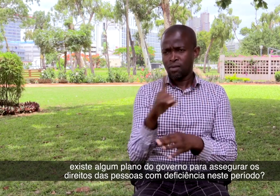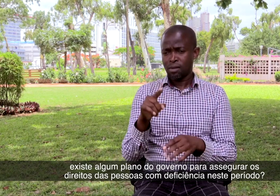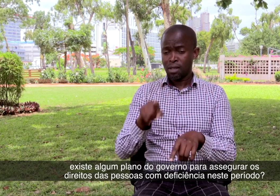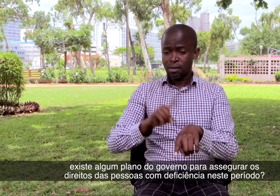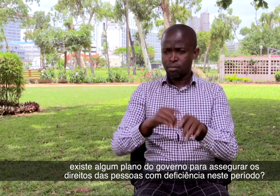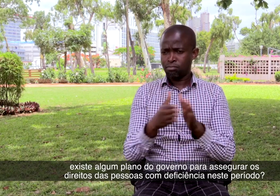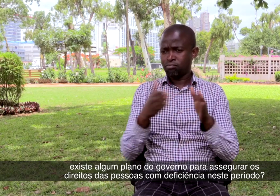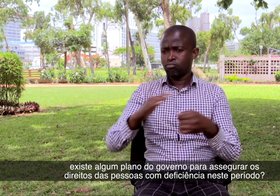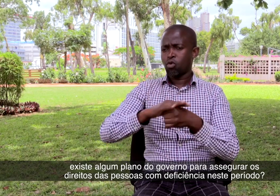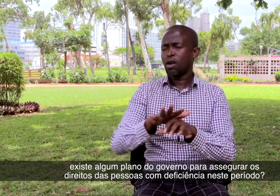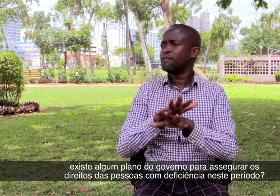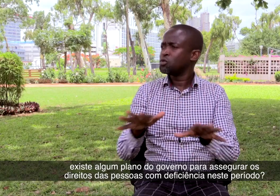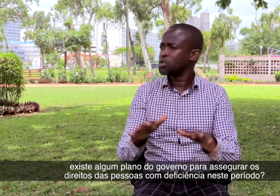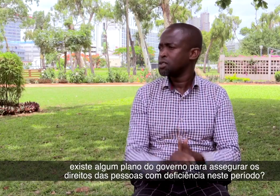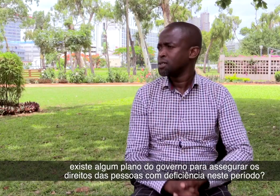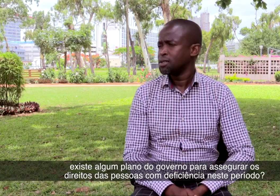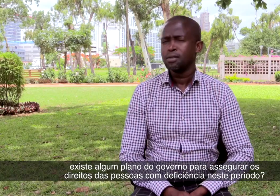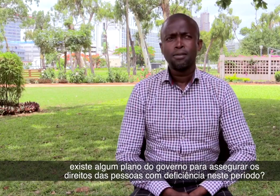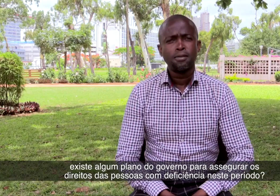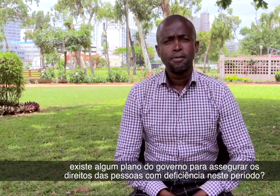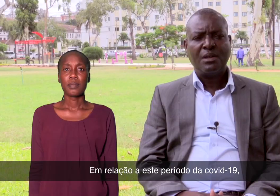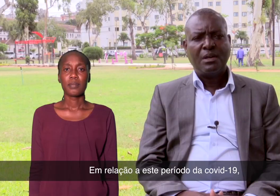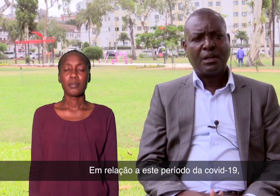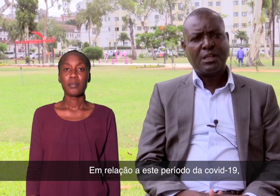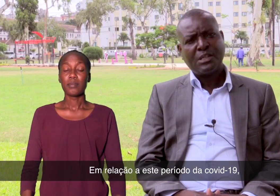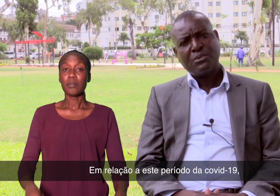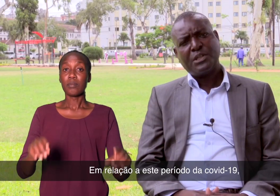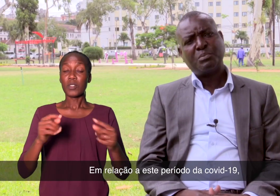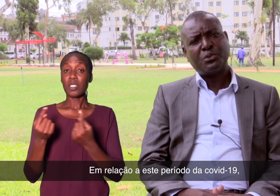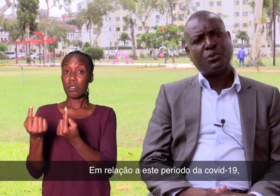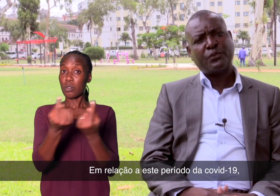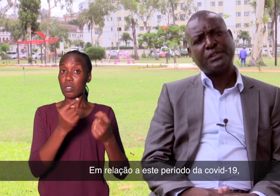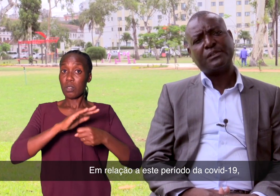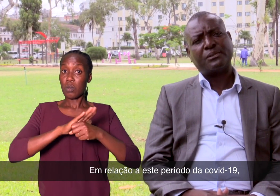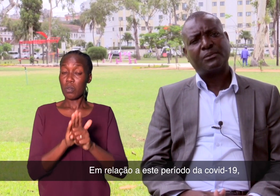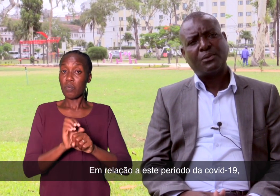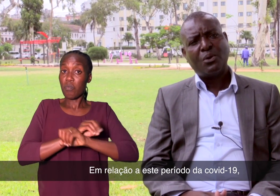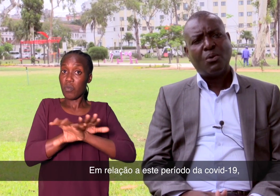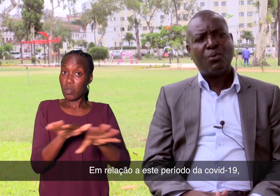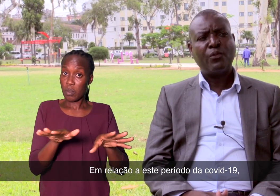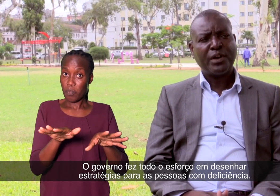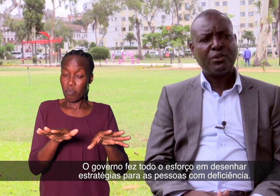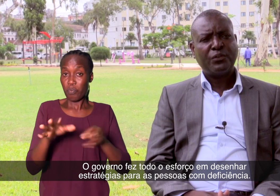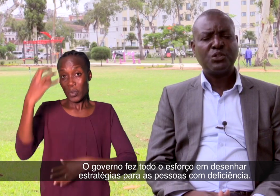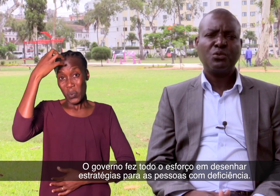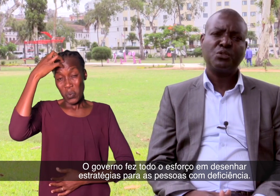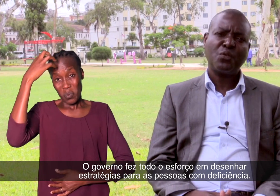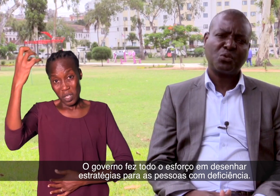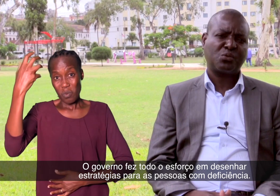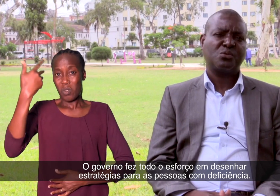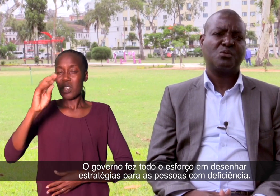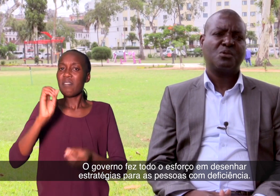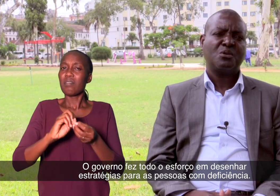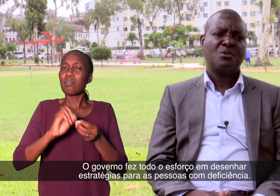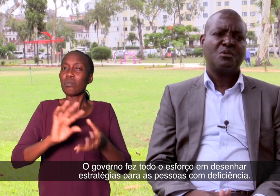assegurar as pessoas com deficiência neste período? Em relação a este período de Covid-19, o governo fez todo o